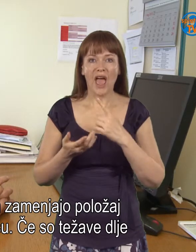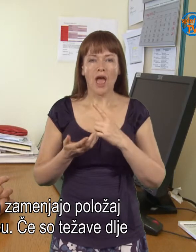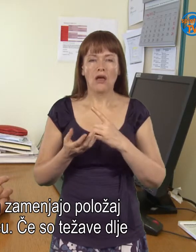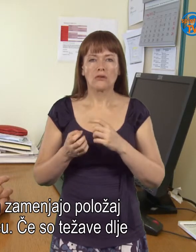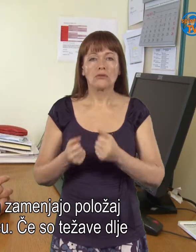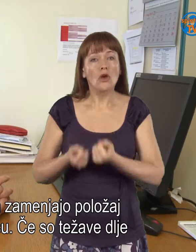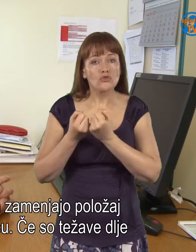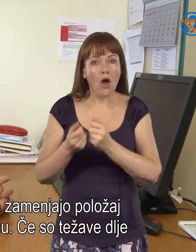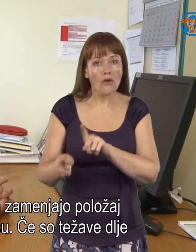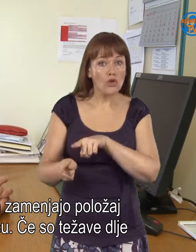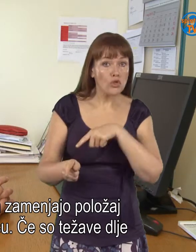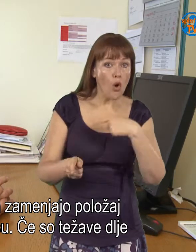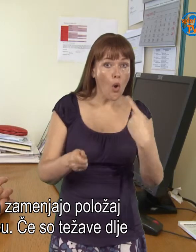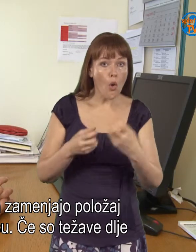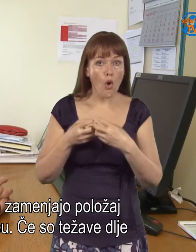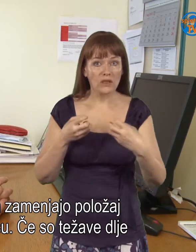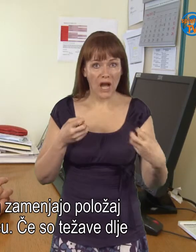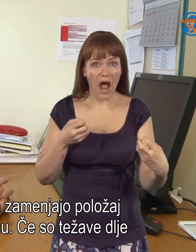časa trajajoče,